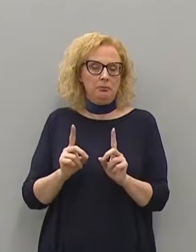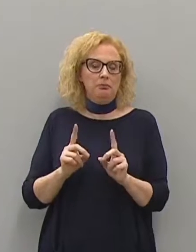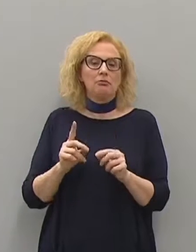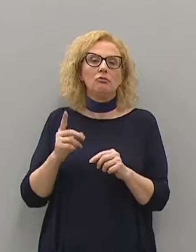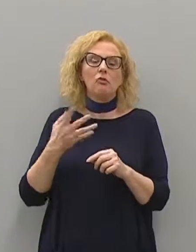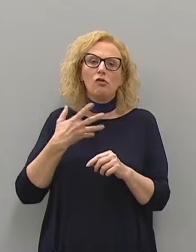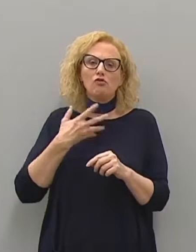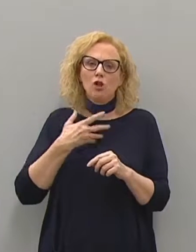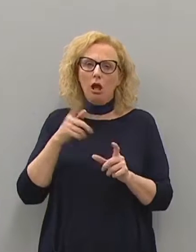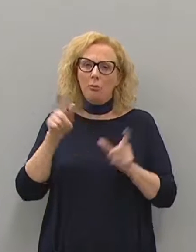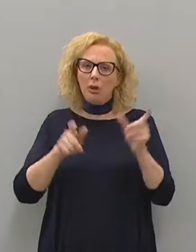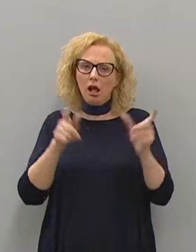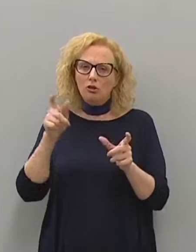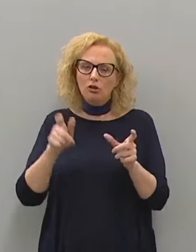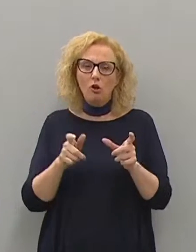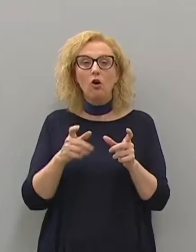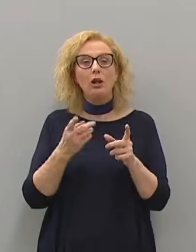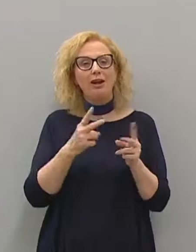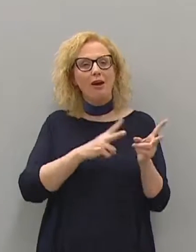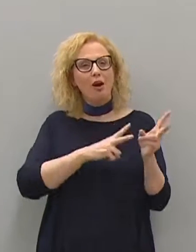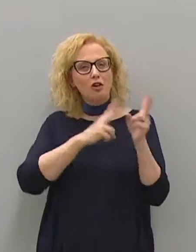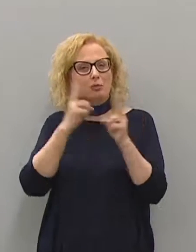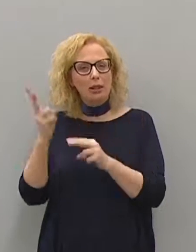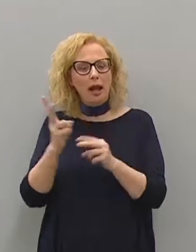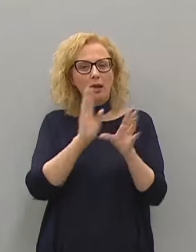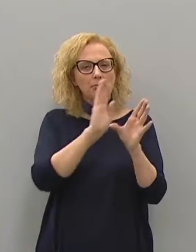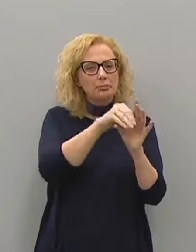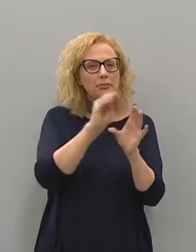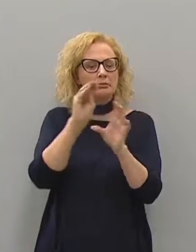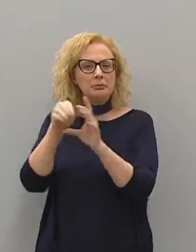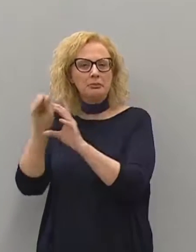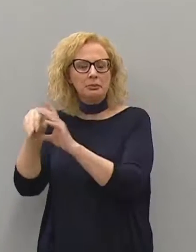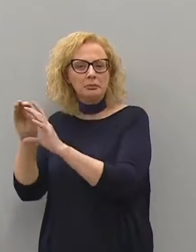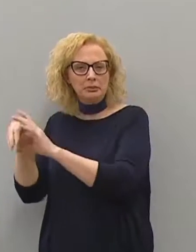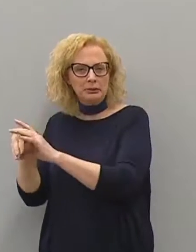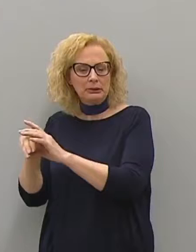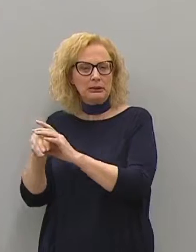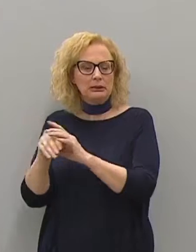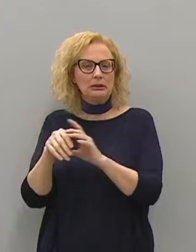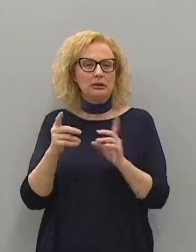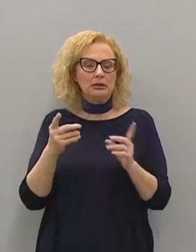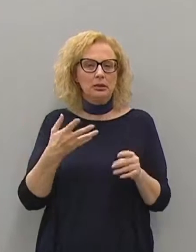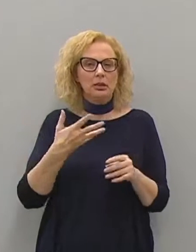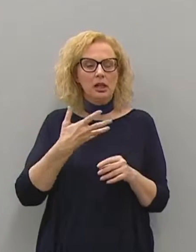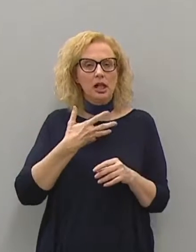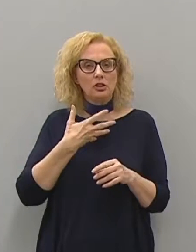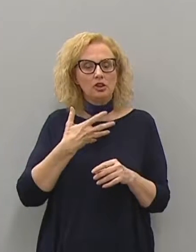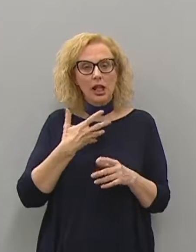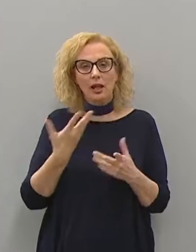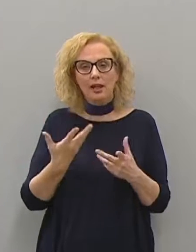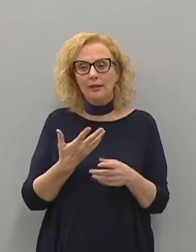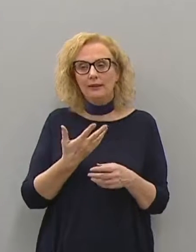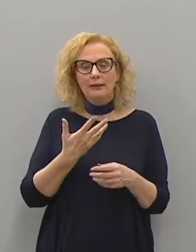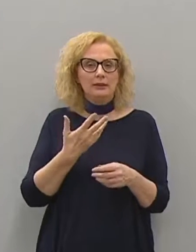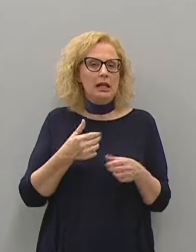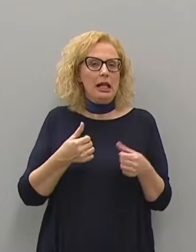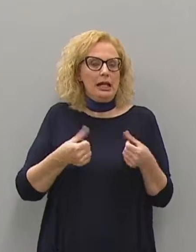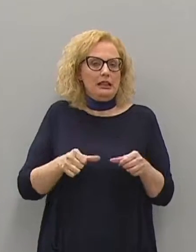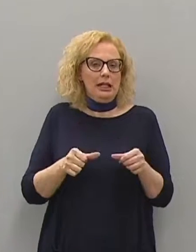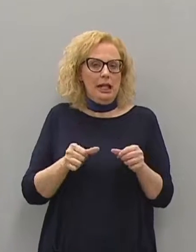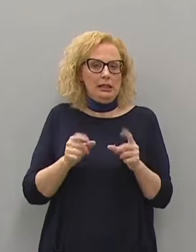delle persone in tutti gli ospedali della provincia autonoma di trento c'è una forte presenza di residenzialità seguita dalle cure